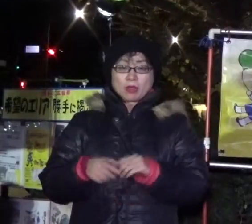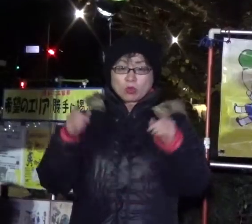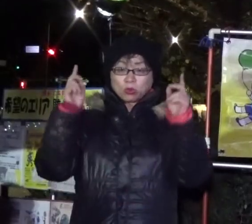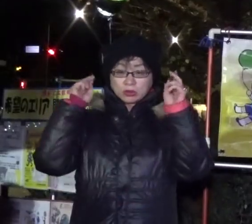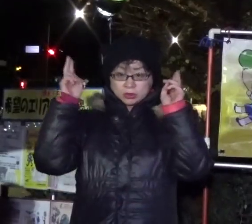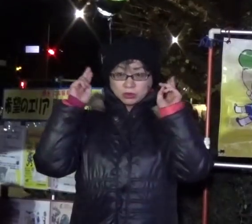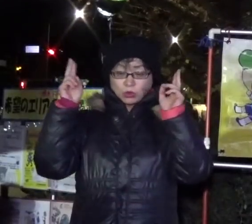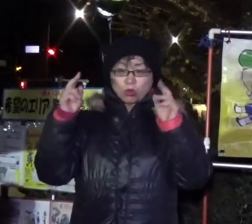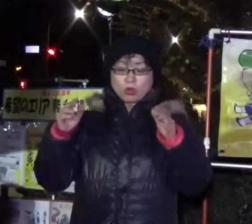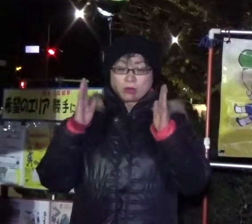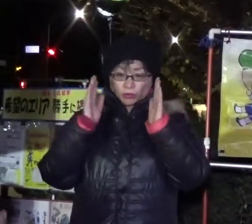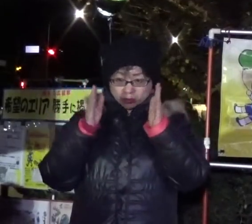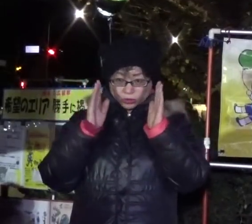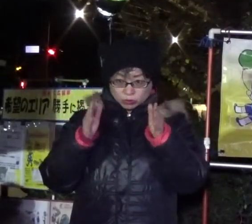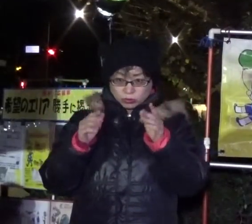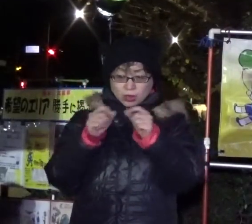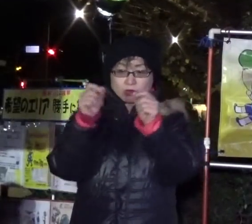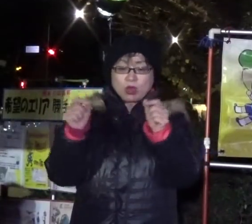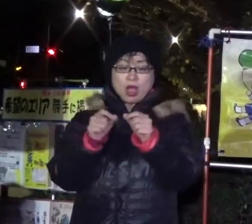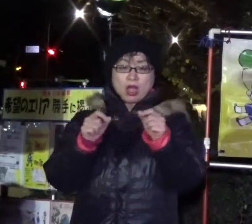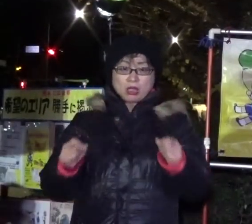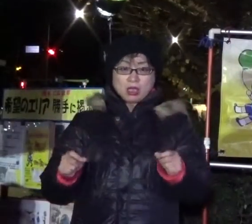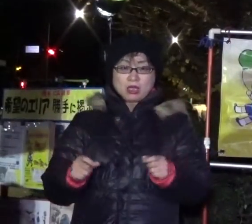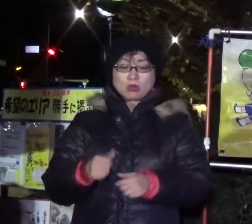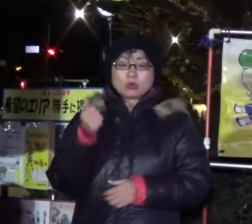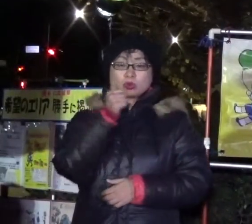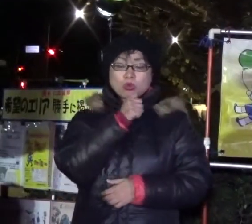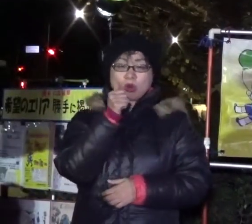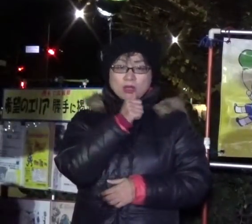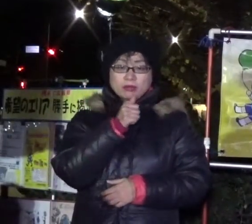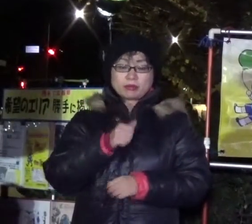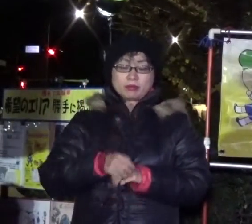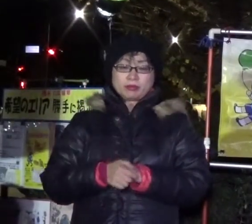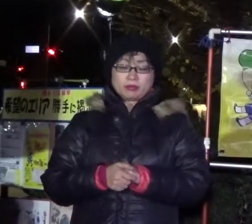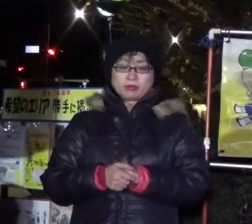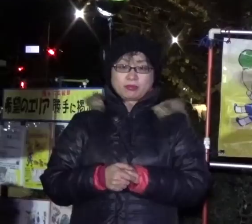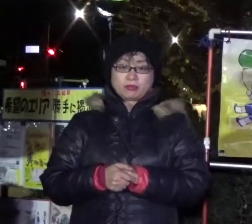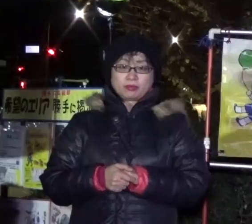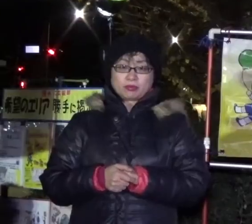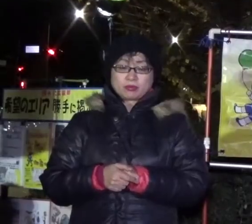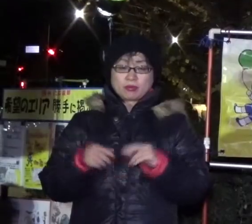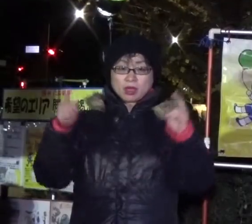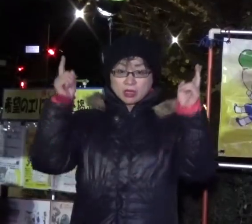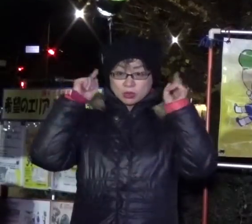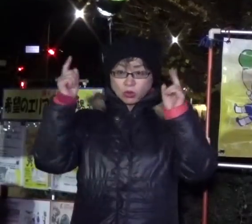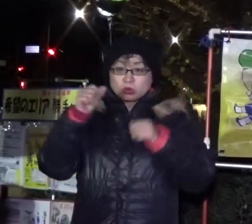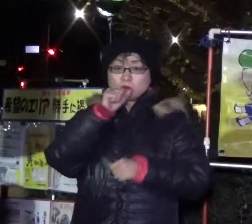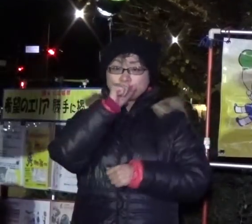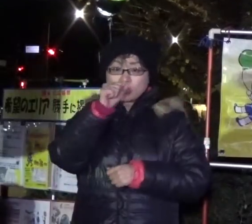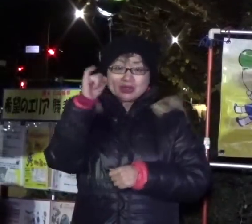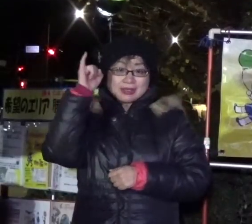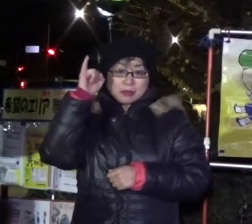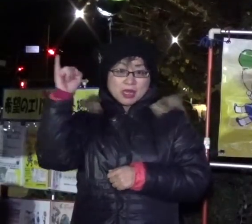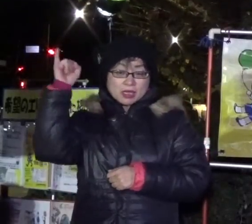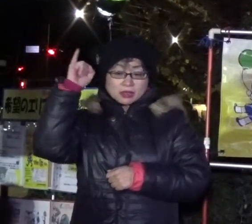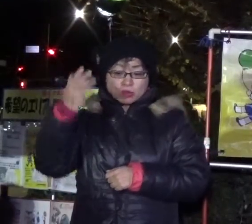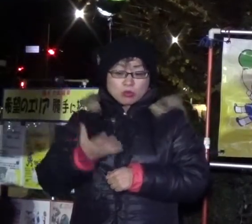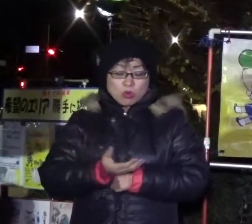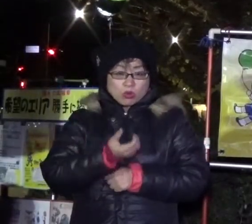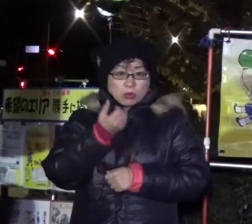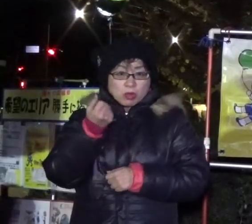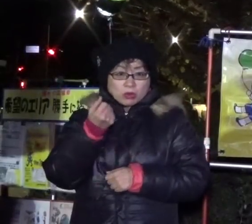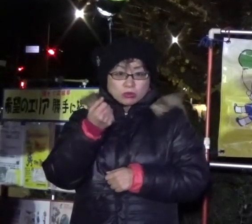る、課題を、紹介してですね、で企業としてのいいイメージを持ってもらう